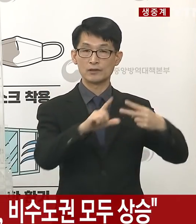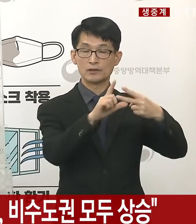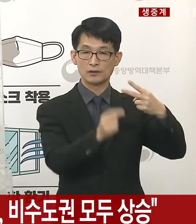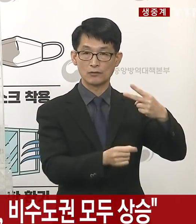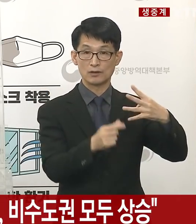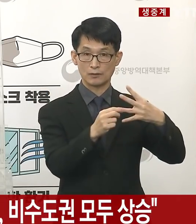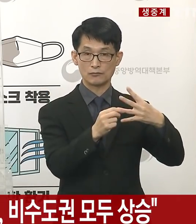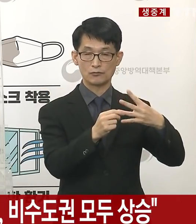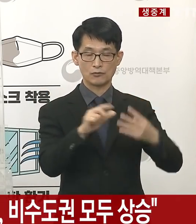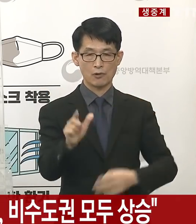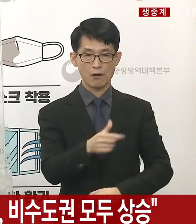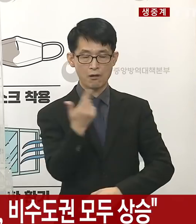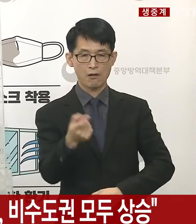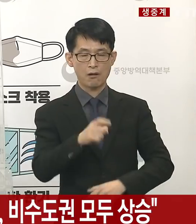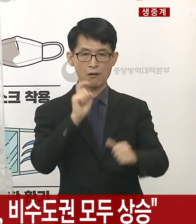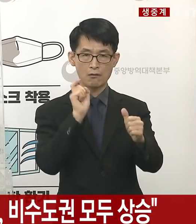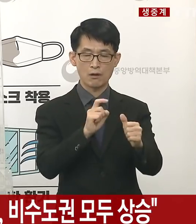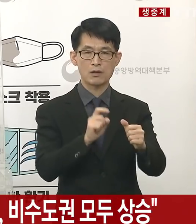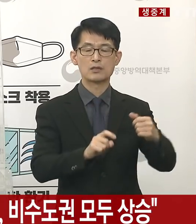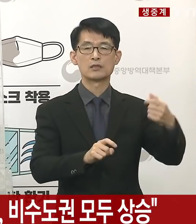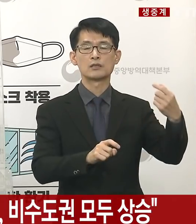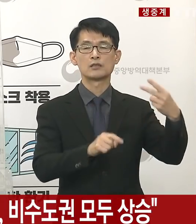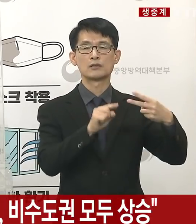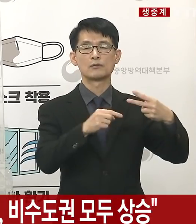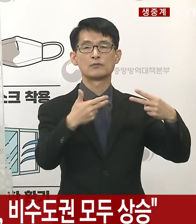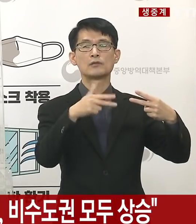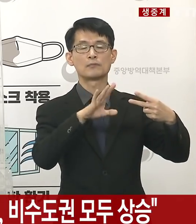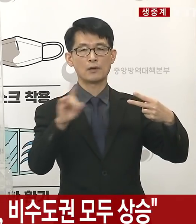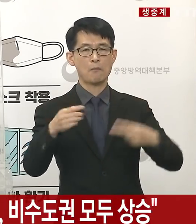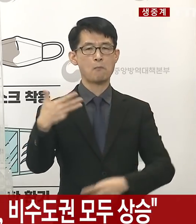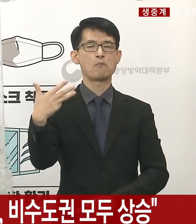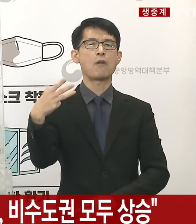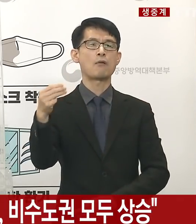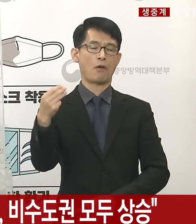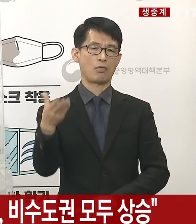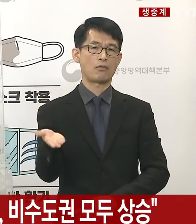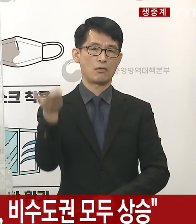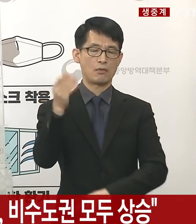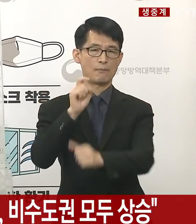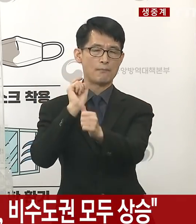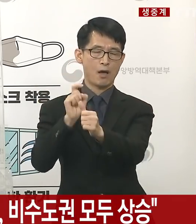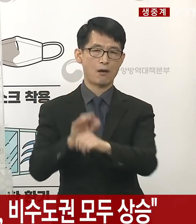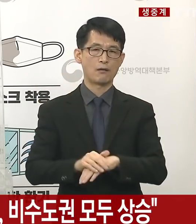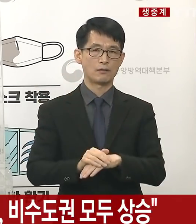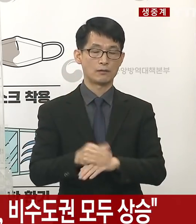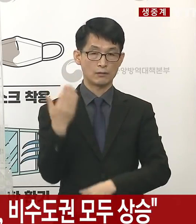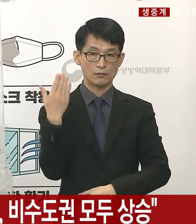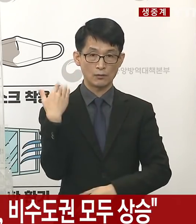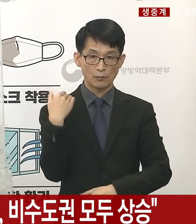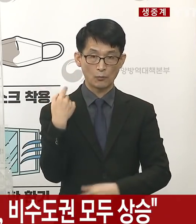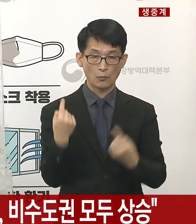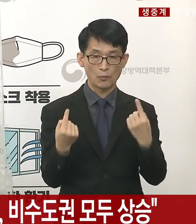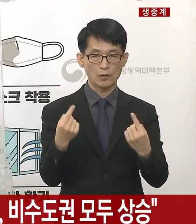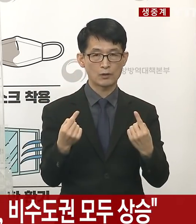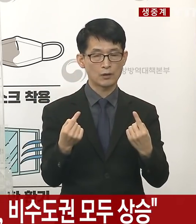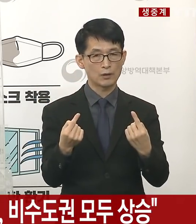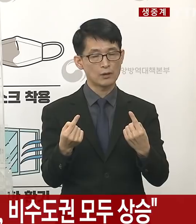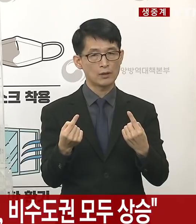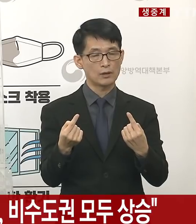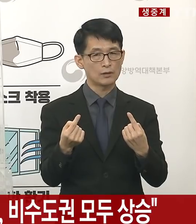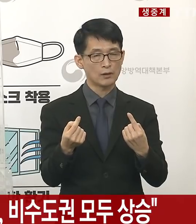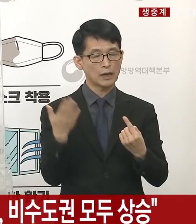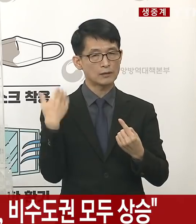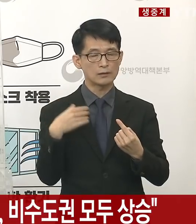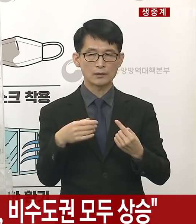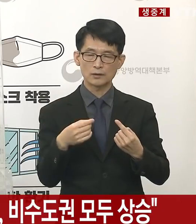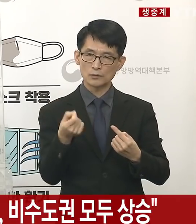하루 확진자는 1.7배 증가한 8만 명대를 발생을 하고 있습니다. 다만 지난 3주에 비해서는 증가세가 다소